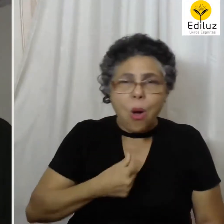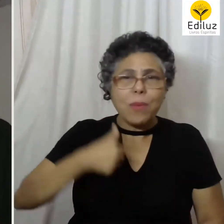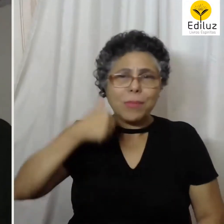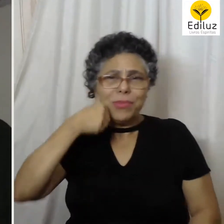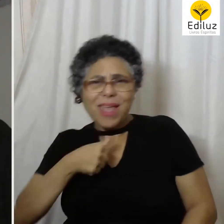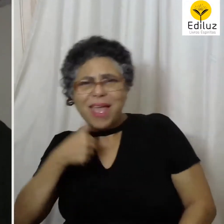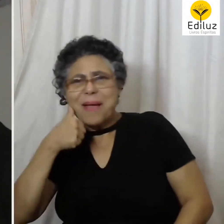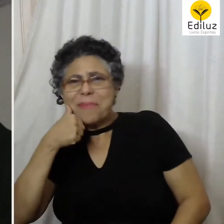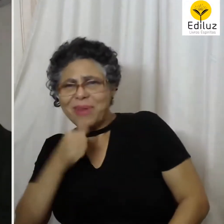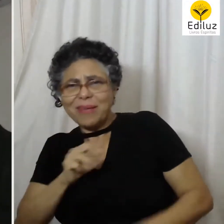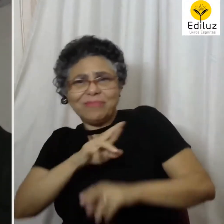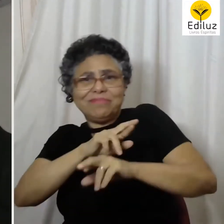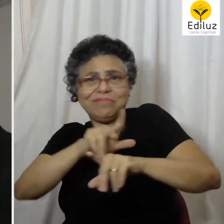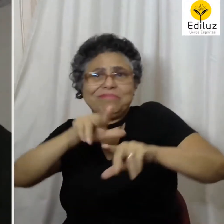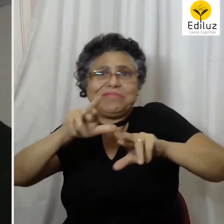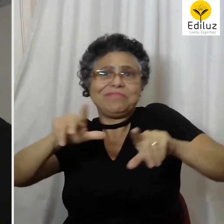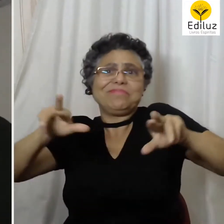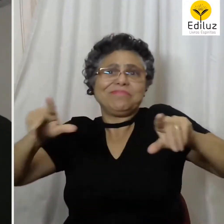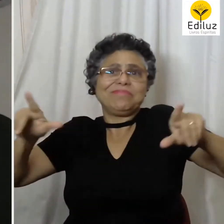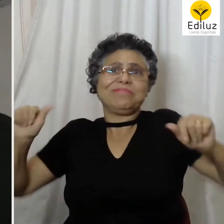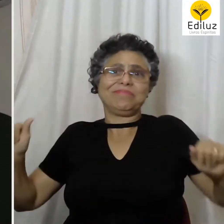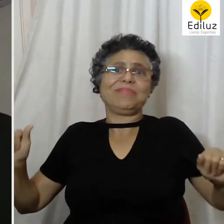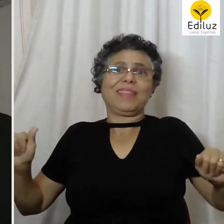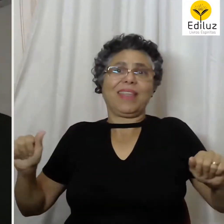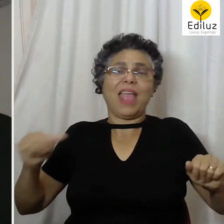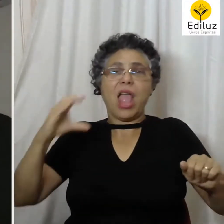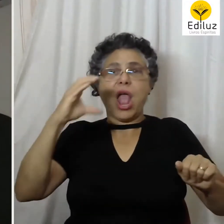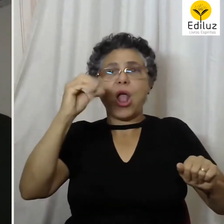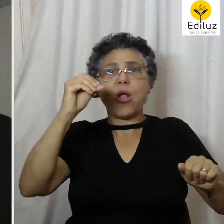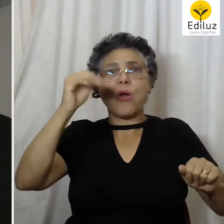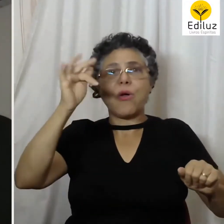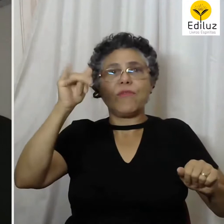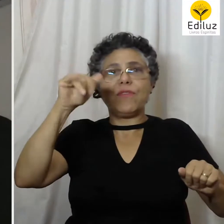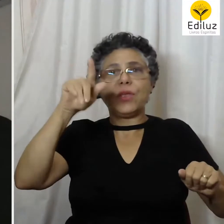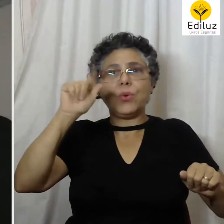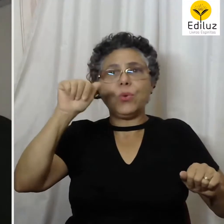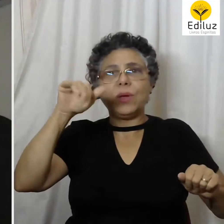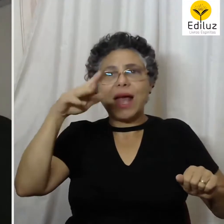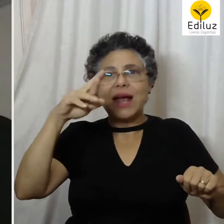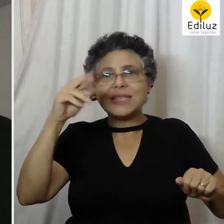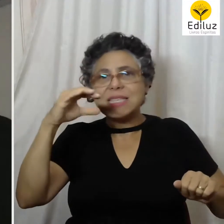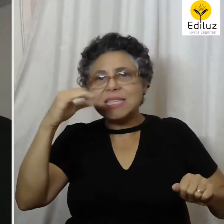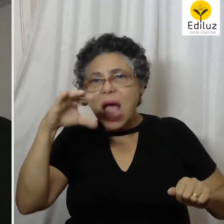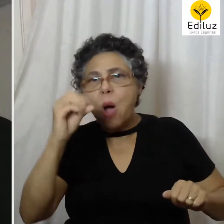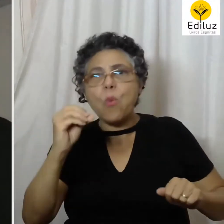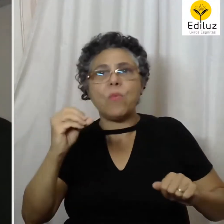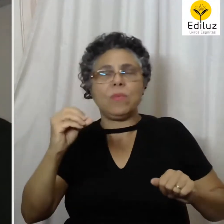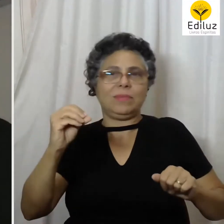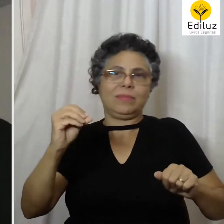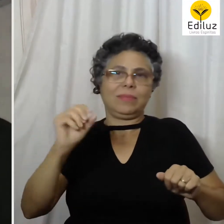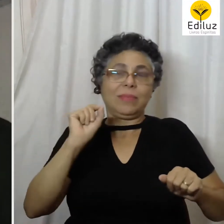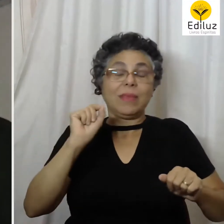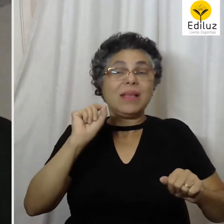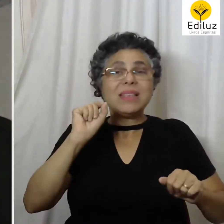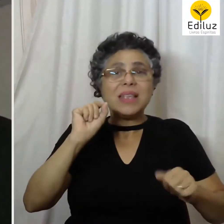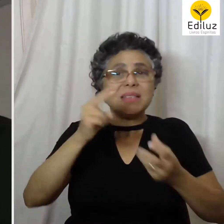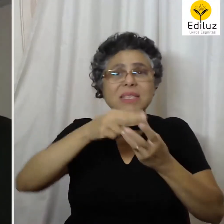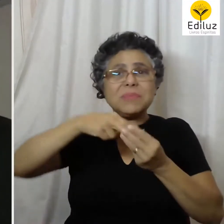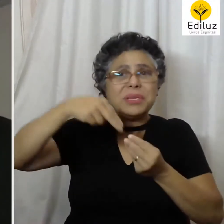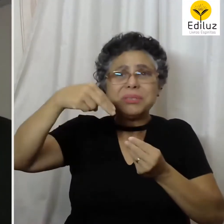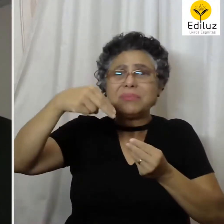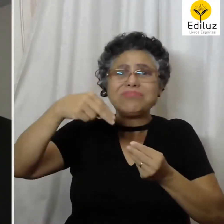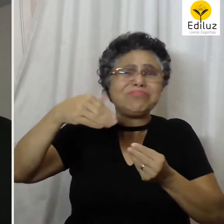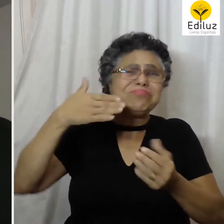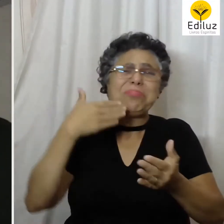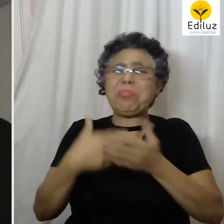falando da configuração familiar. Esses aspectos, para fins espirituais, não importa